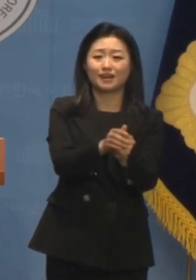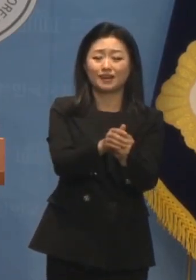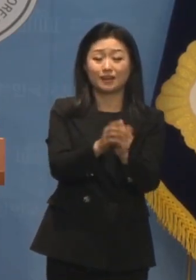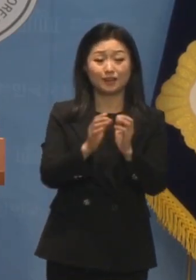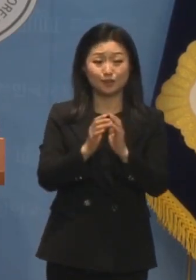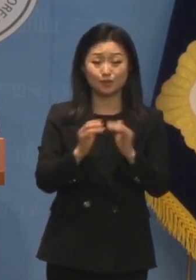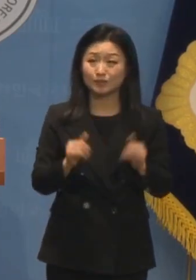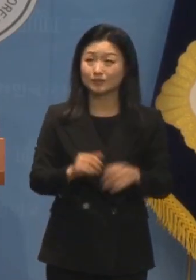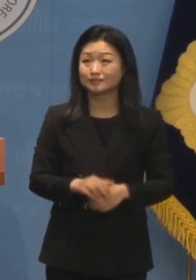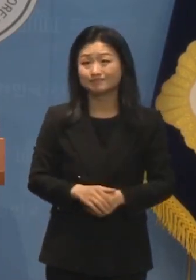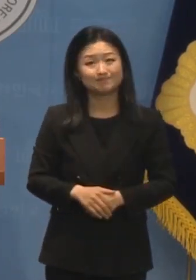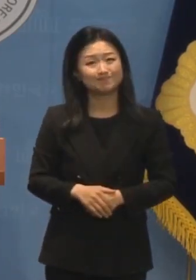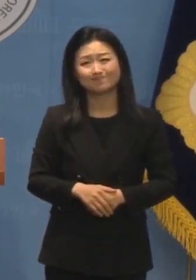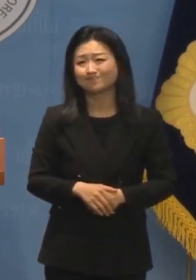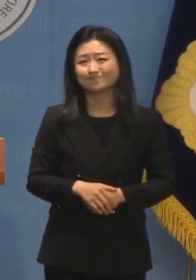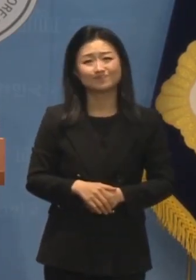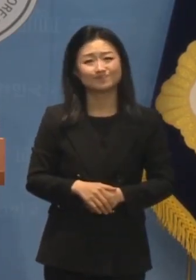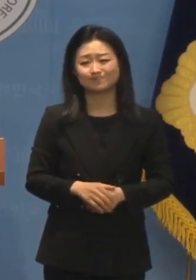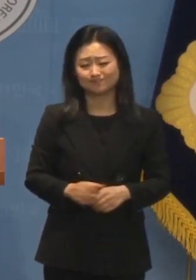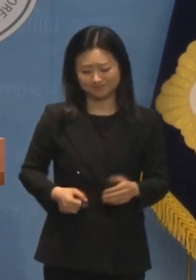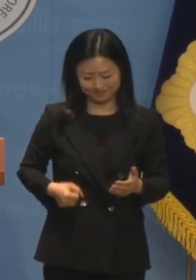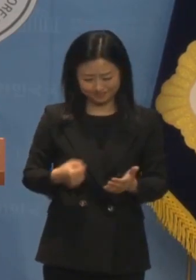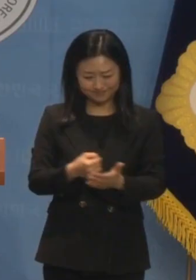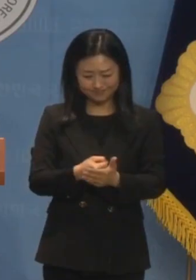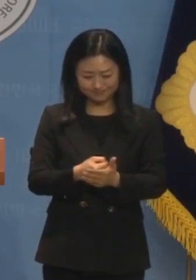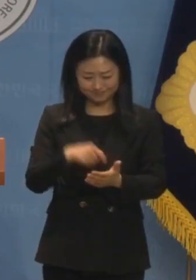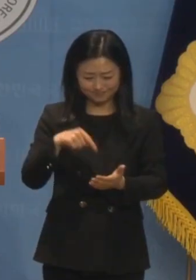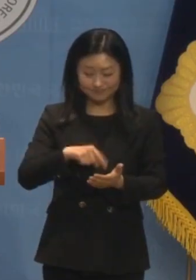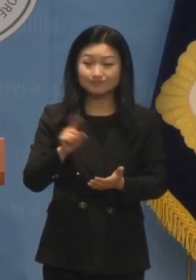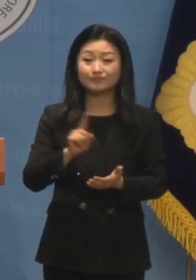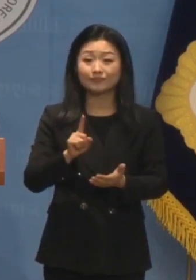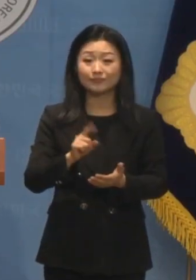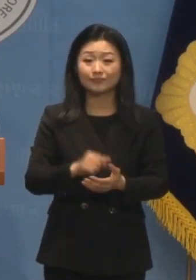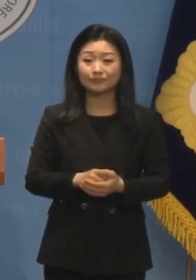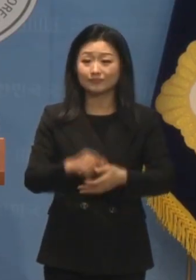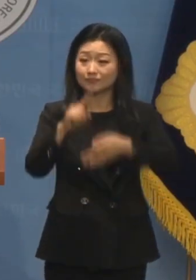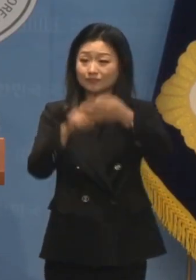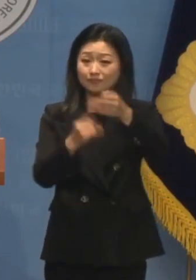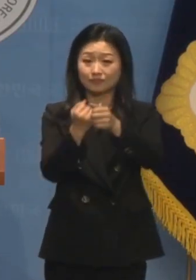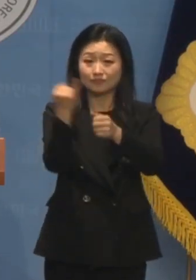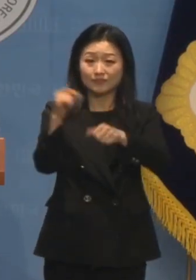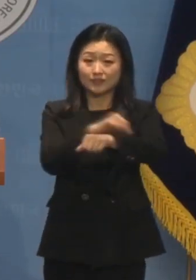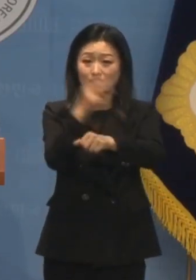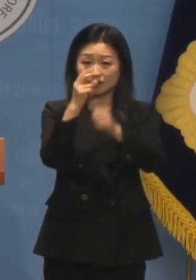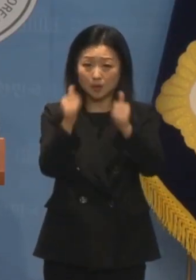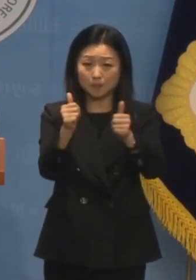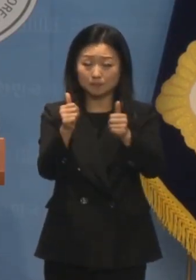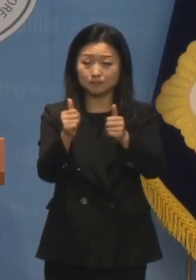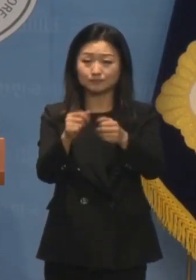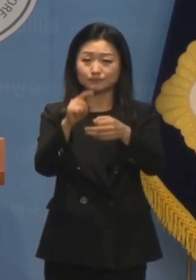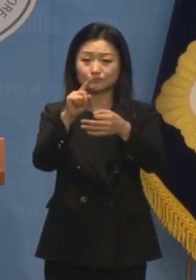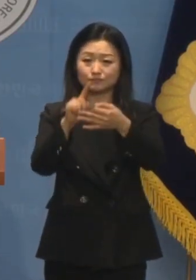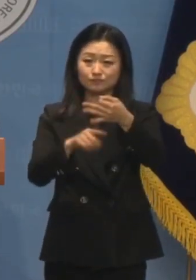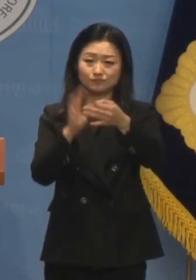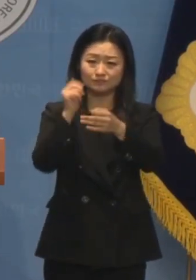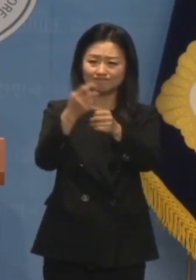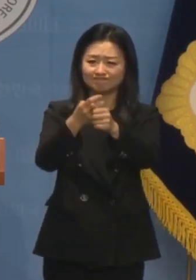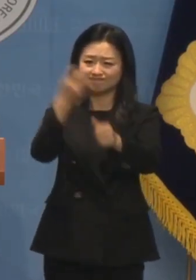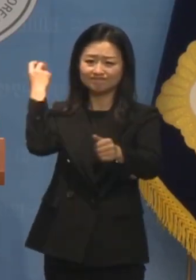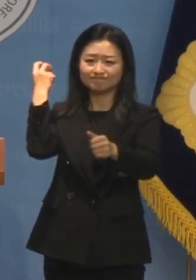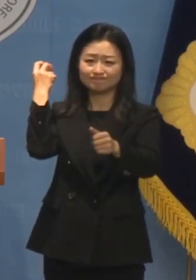국민들은 더욱 결심을 치고 있습니다 김건희 특검 윤성열 탄핵으로